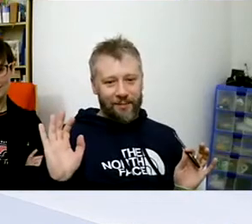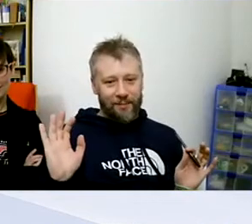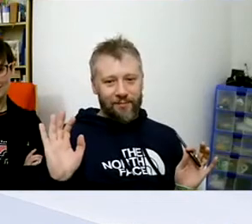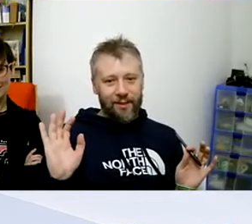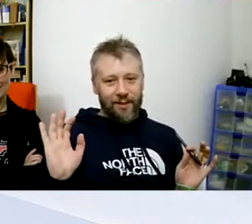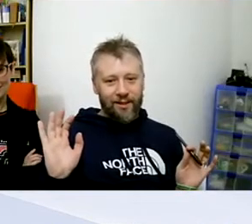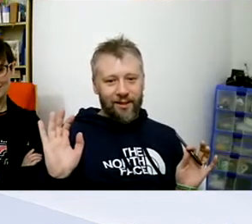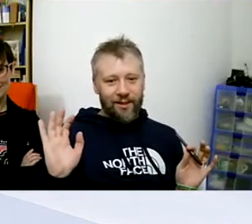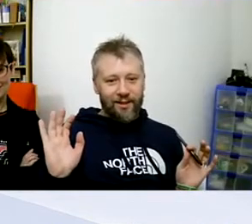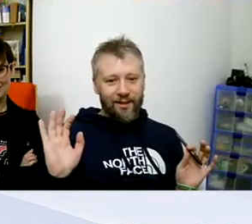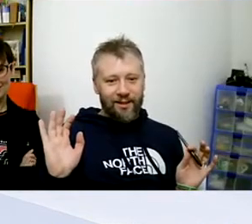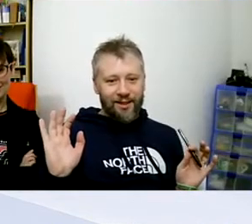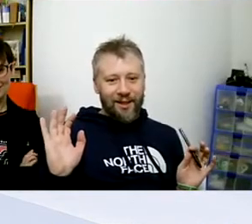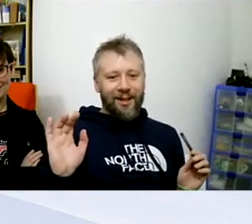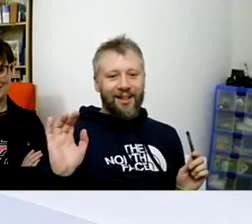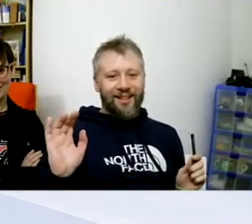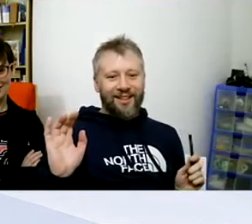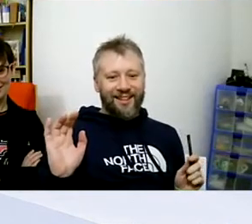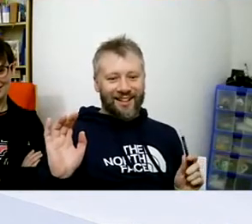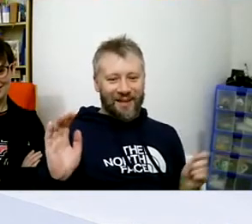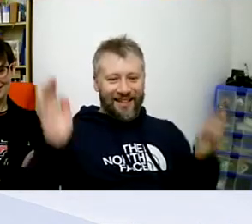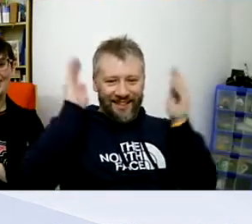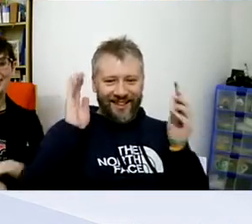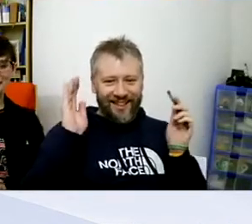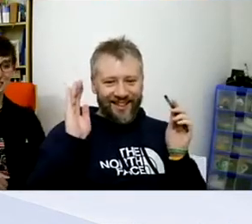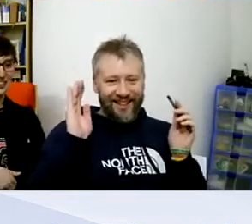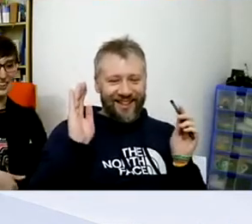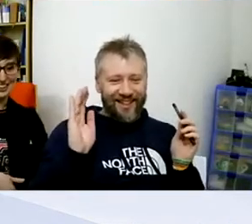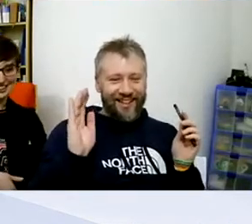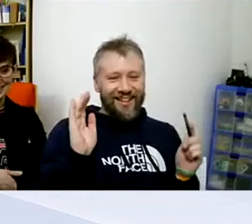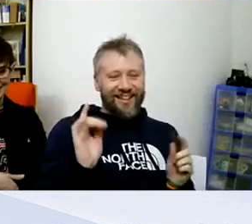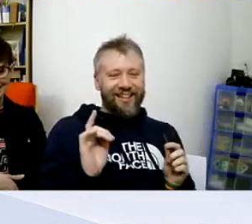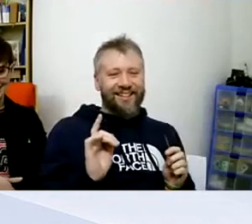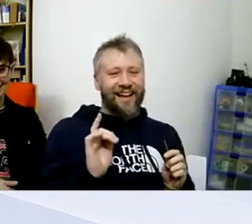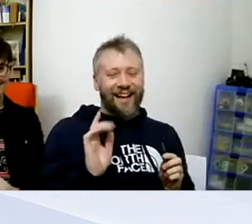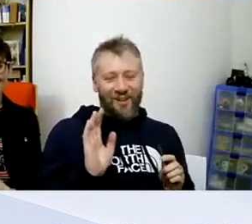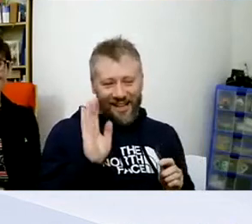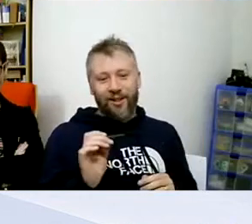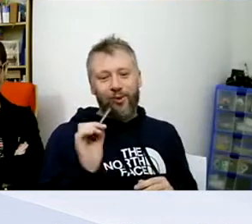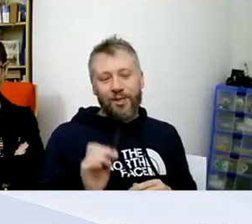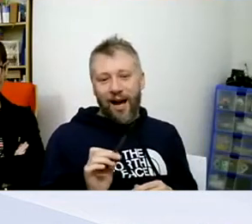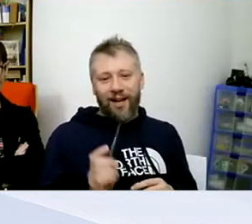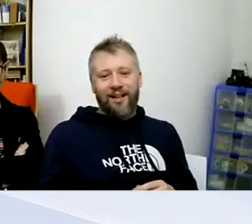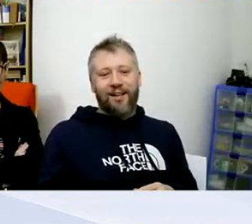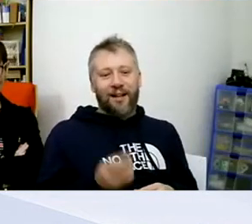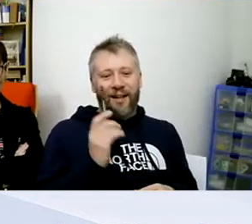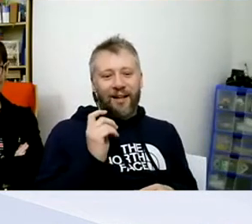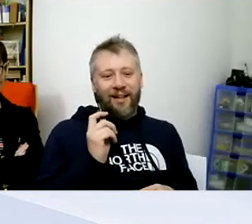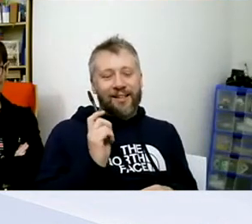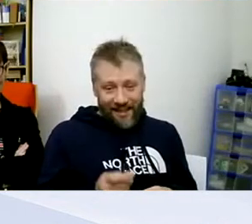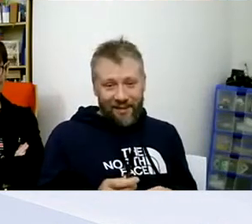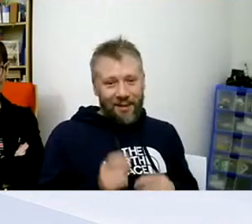Daniele. Daniele, preparati, cappello, cuffie, vai. Allora, scusa. Aiuto da